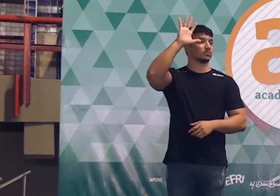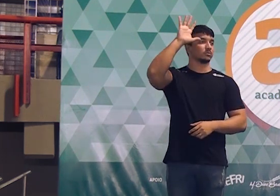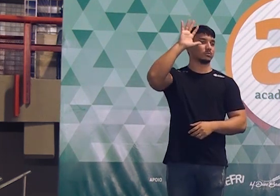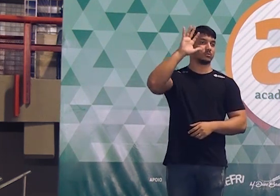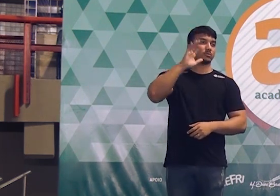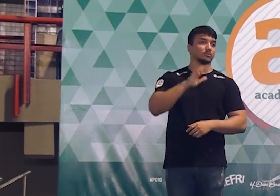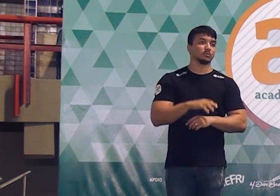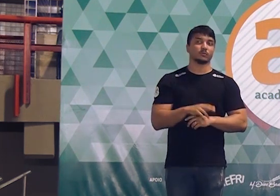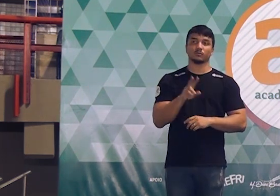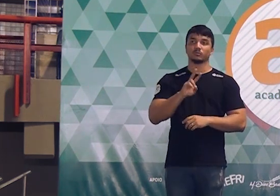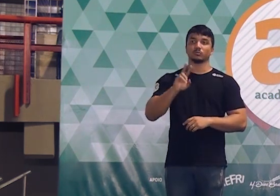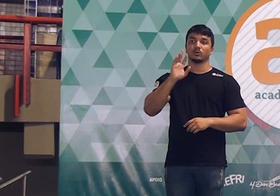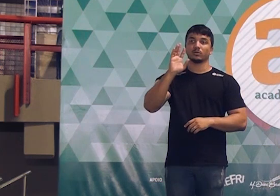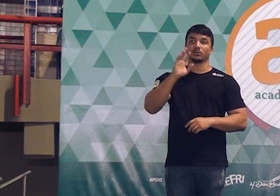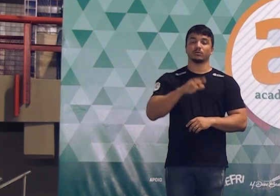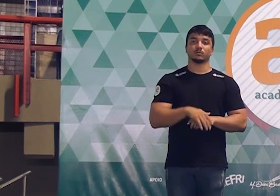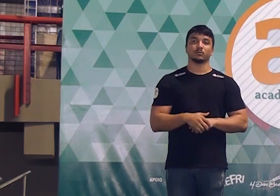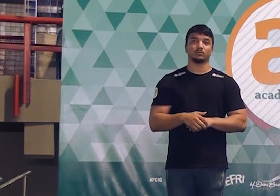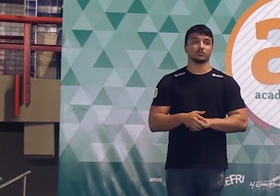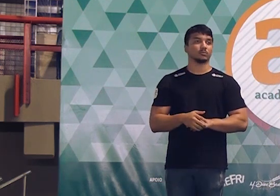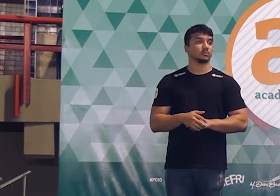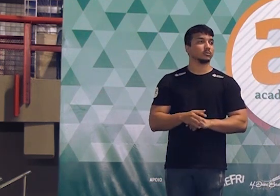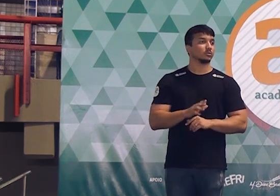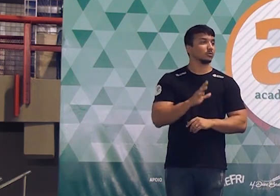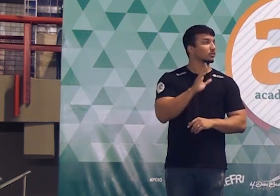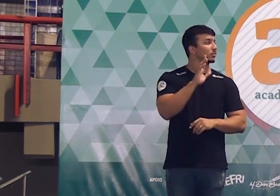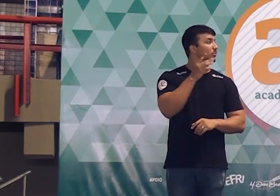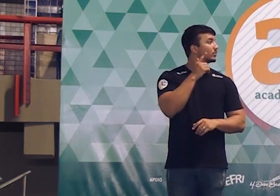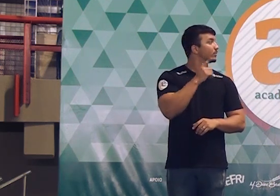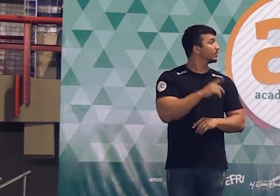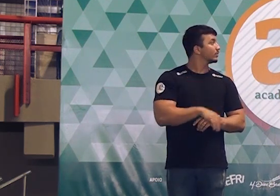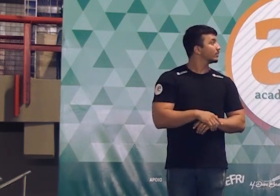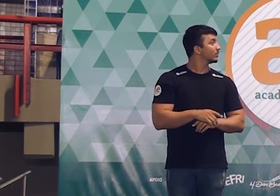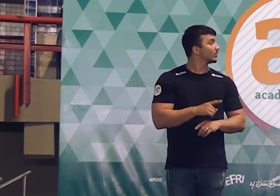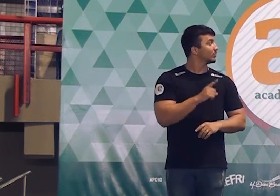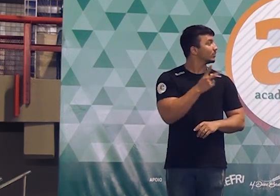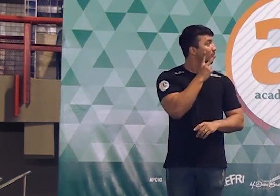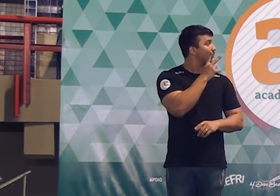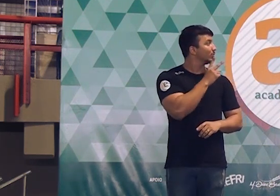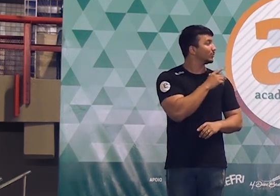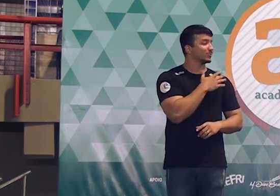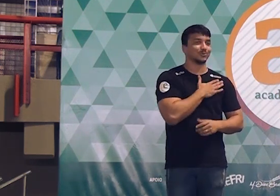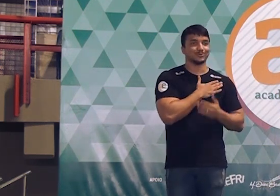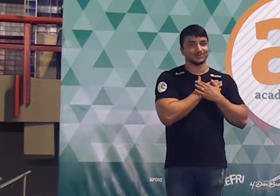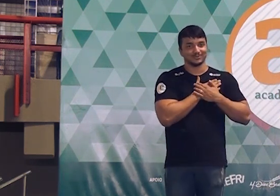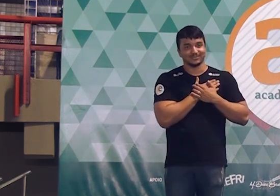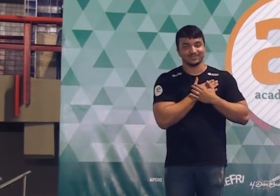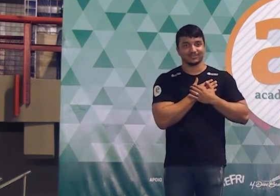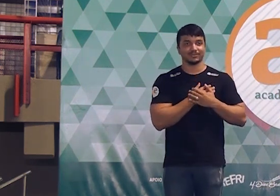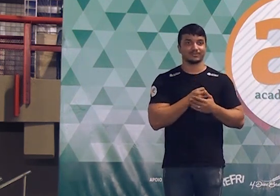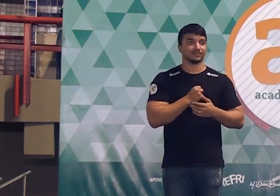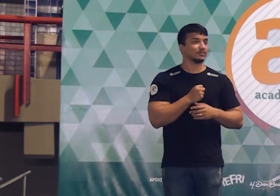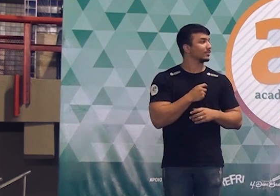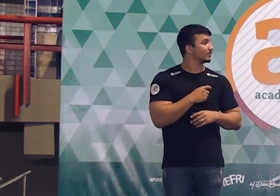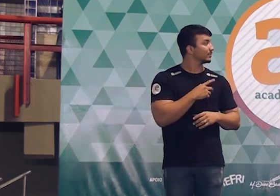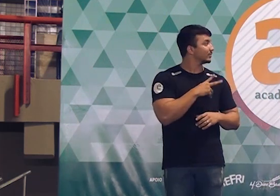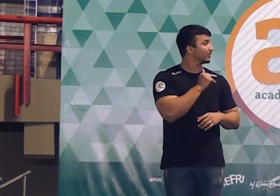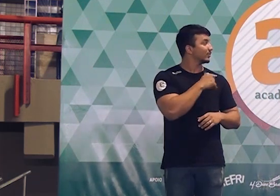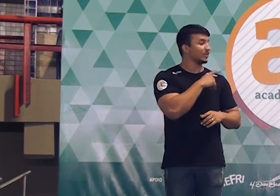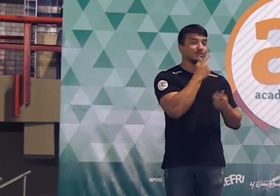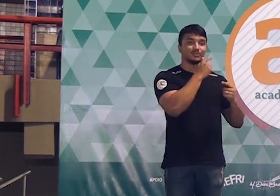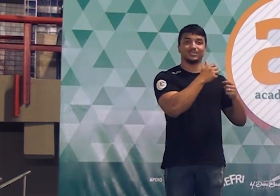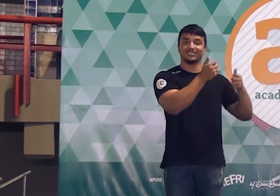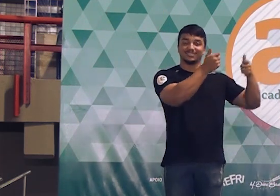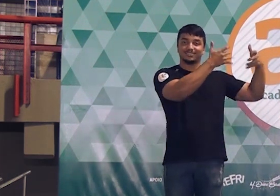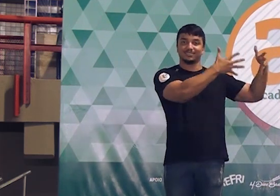vestibular? Ninguém. Cadê? Ninguém. 1, 2, ai que bom. Né? Essa história vai para